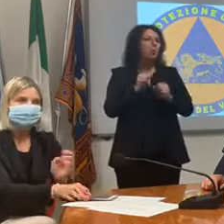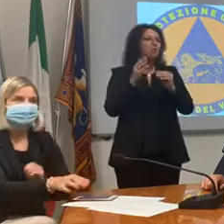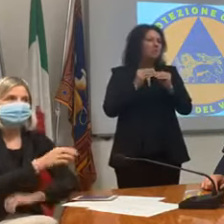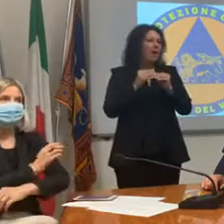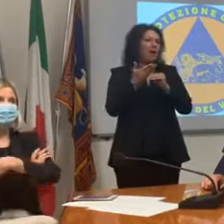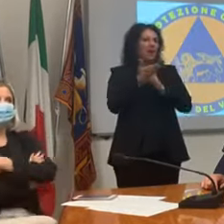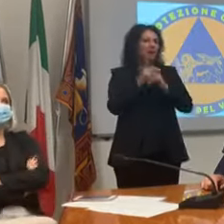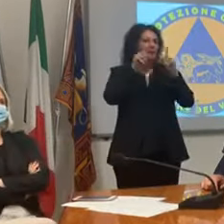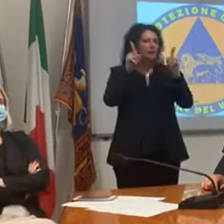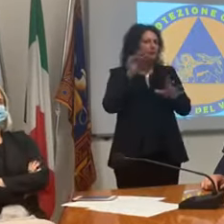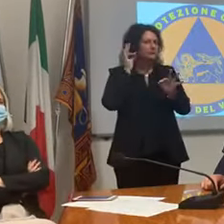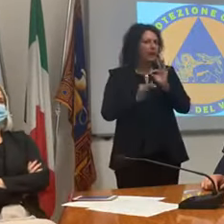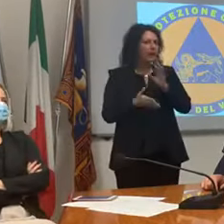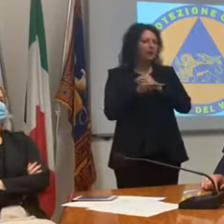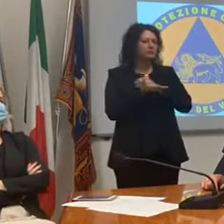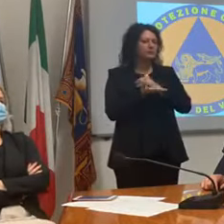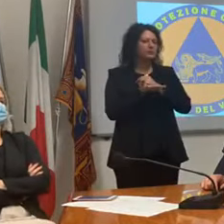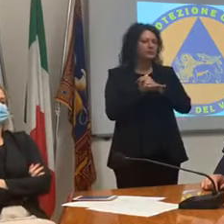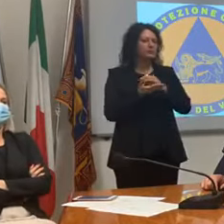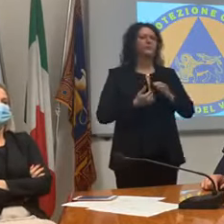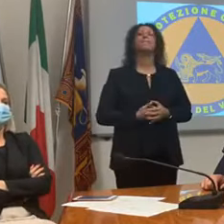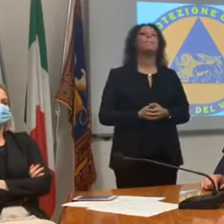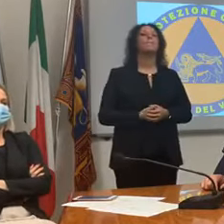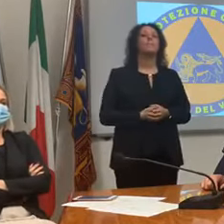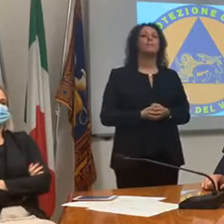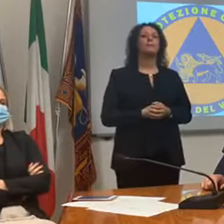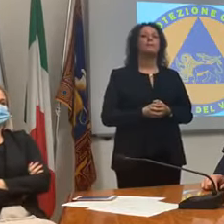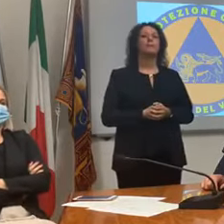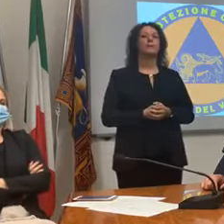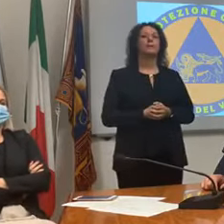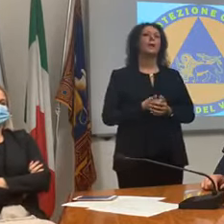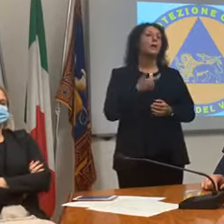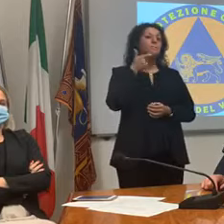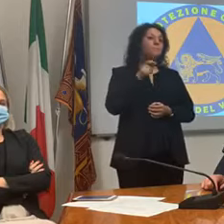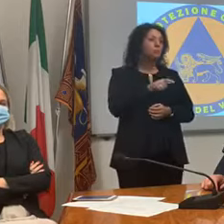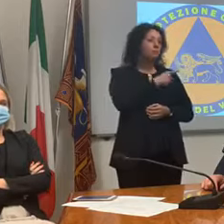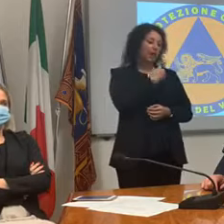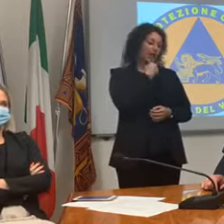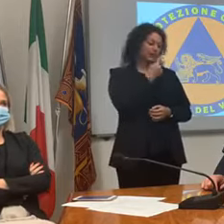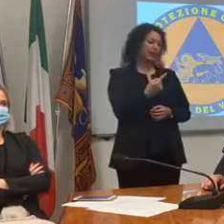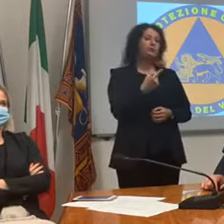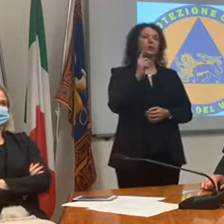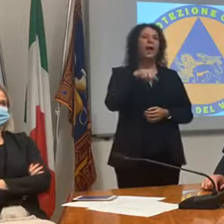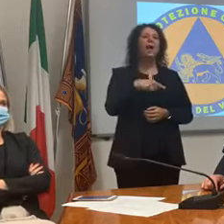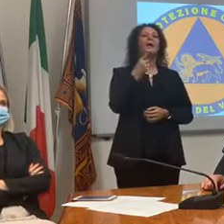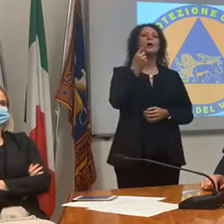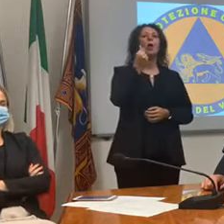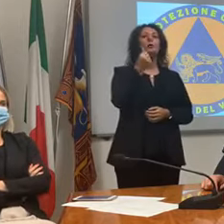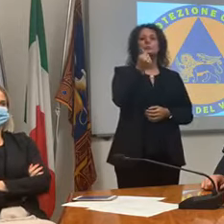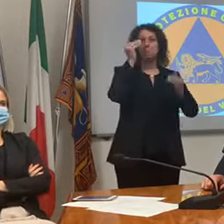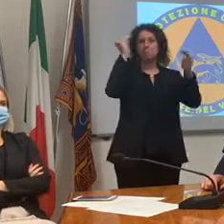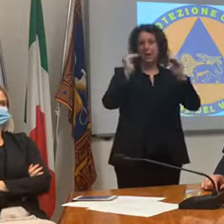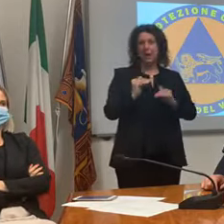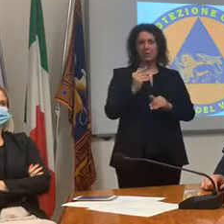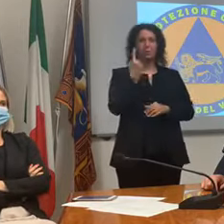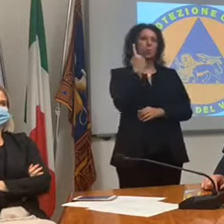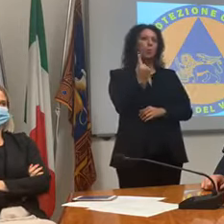riunisce, anche perché come costi, visto che come lei ha detto adesso, sono assolutamente diminuiti. 4,60